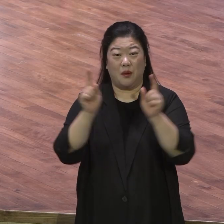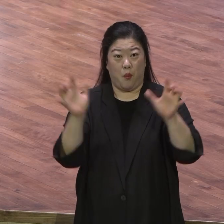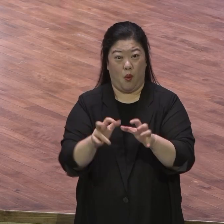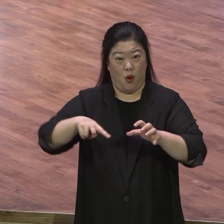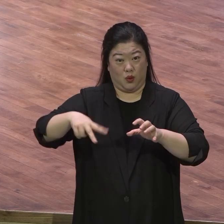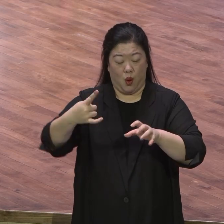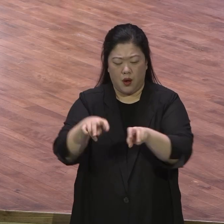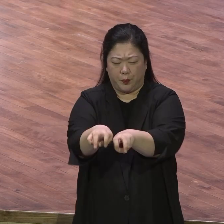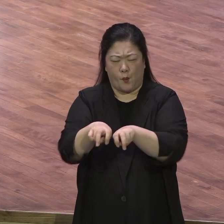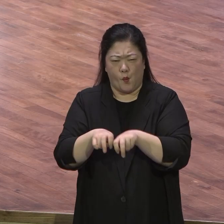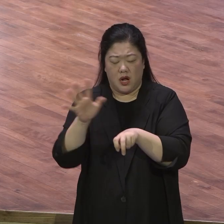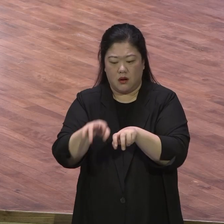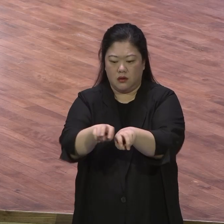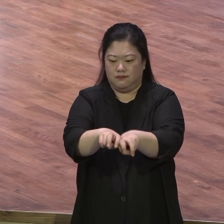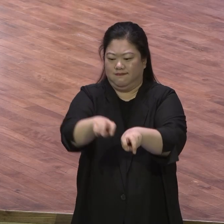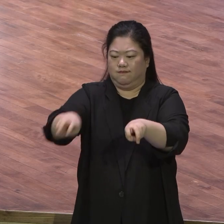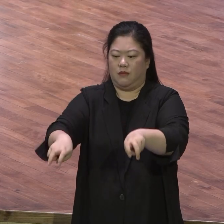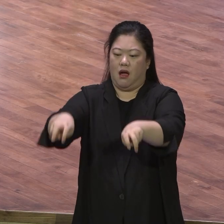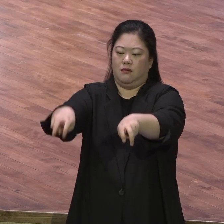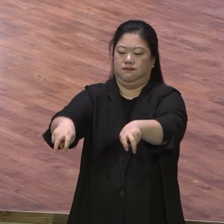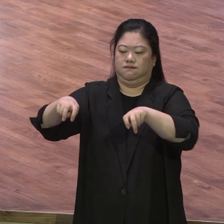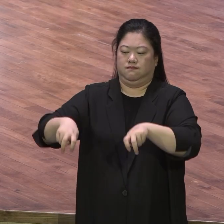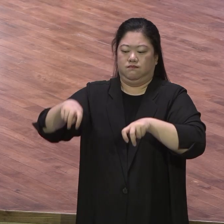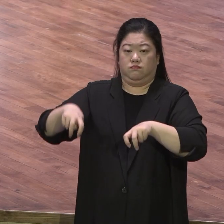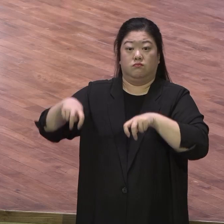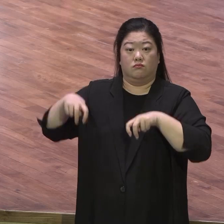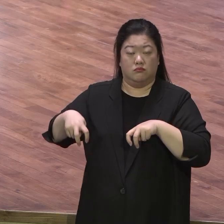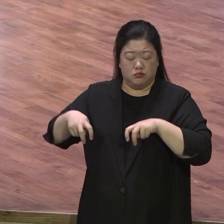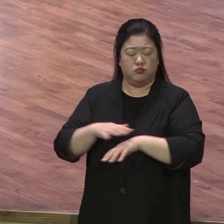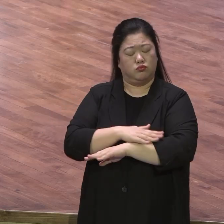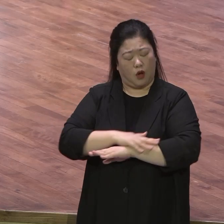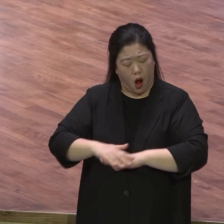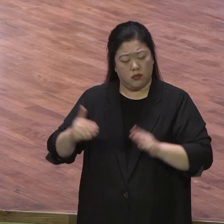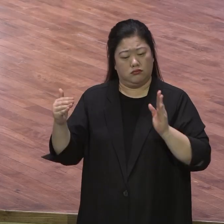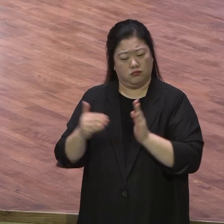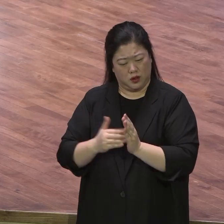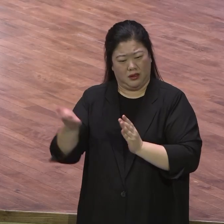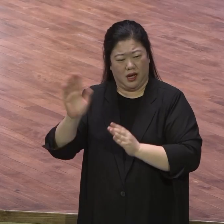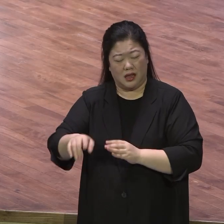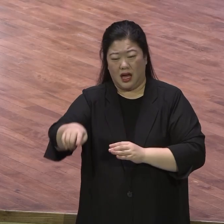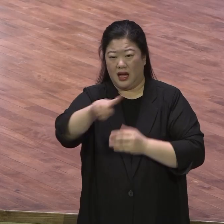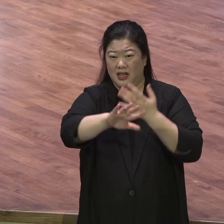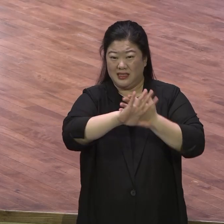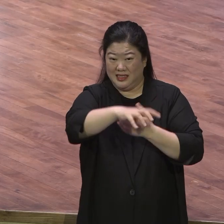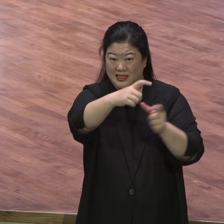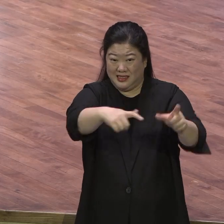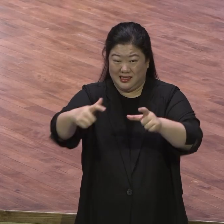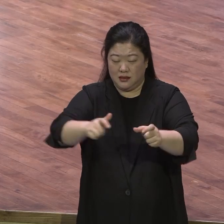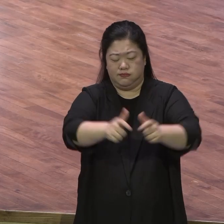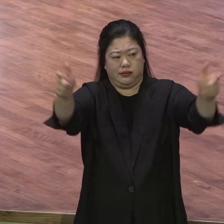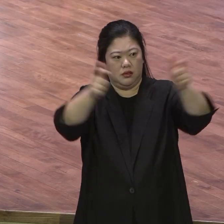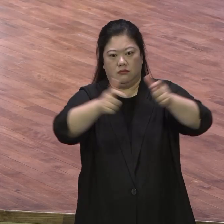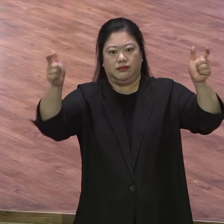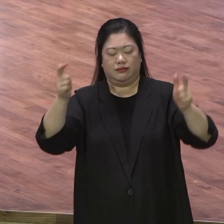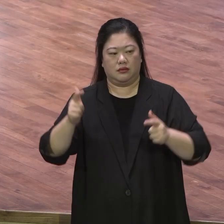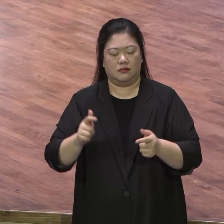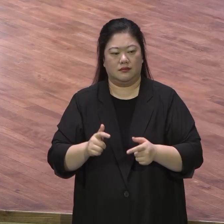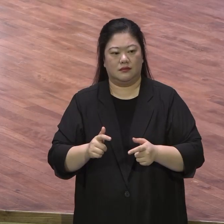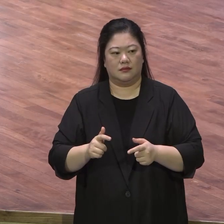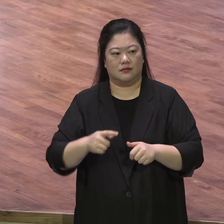그것도 드리지 못하게 되니까 참으로 안타까운 그런 마음입니다. 그러나